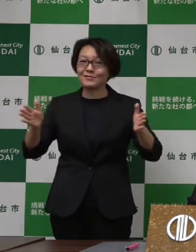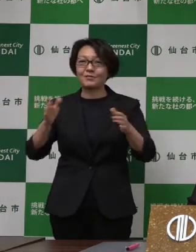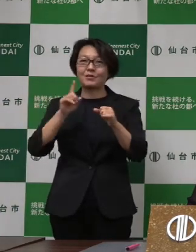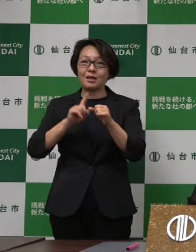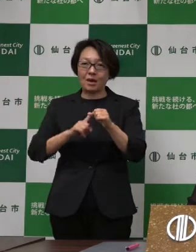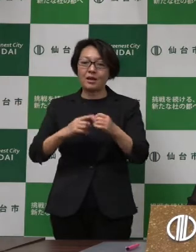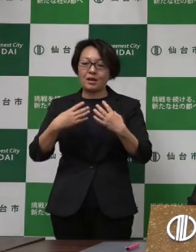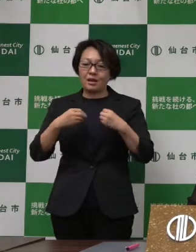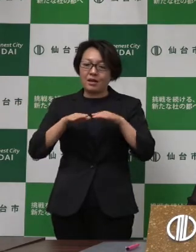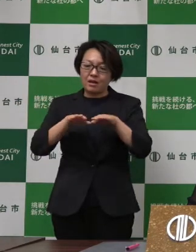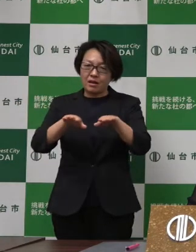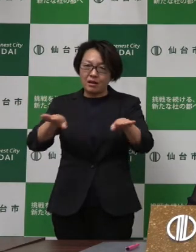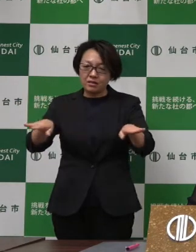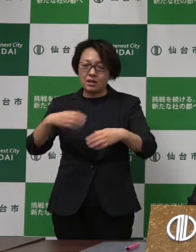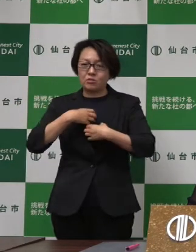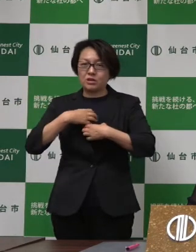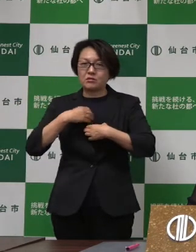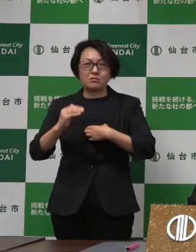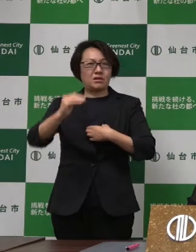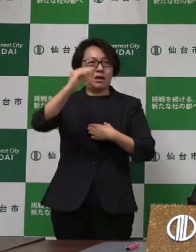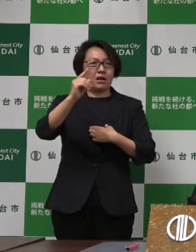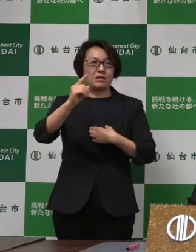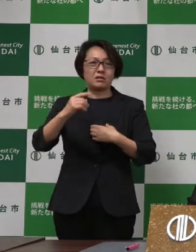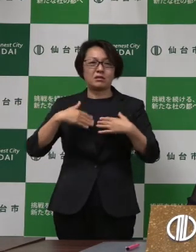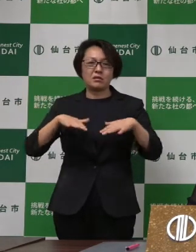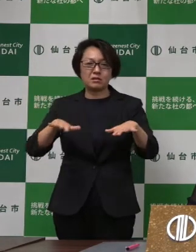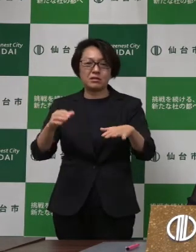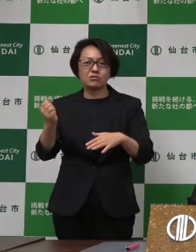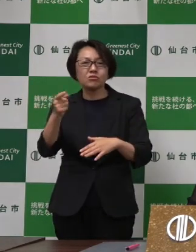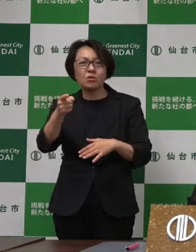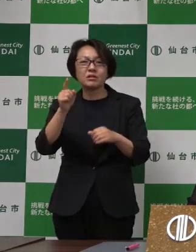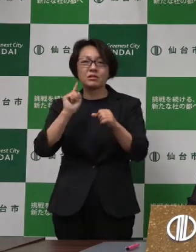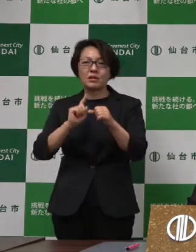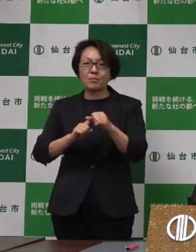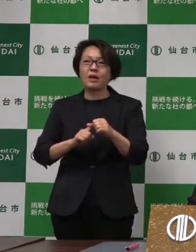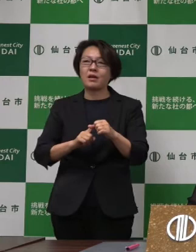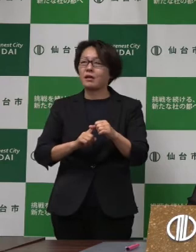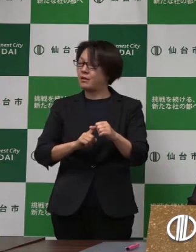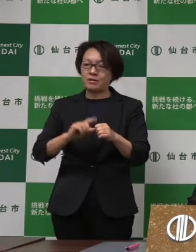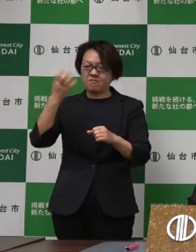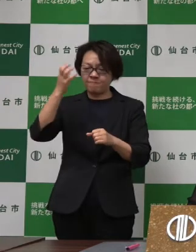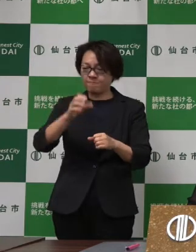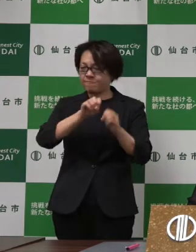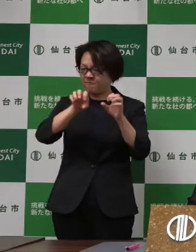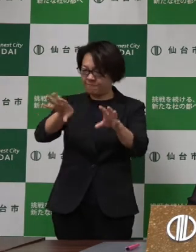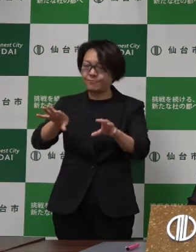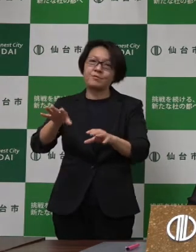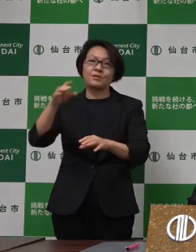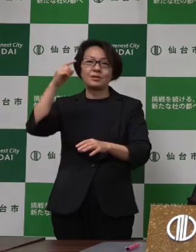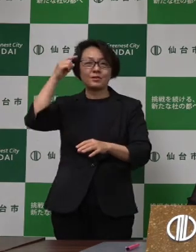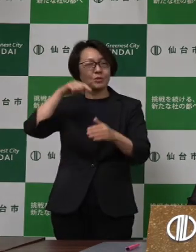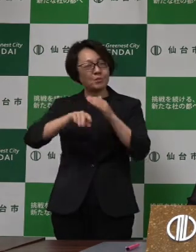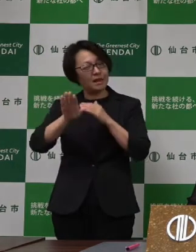染のリスクというのが、まあ、高まるということもあるんだというふうに、その意味での警鐘を鳴らされたのやもしれないというふうにも理解するところ